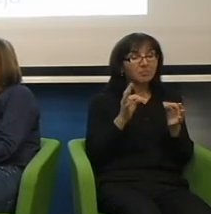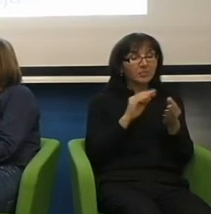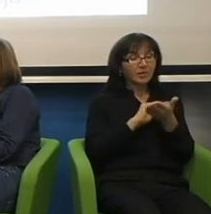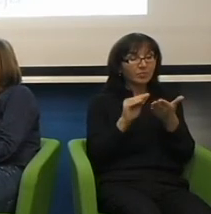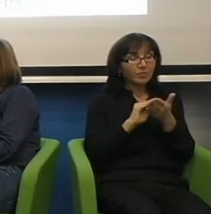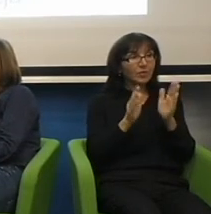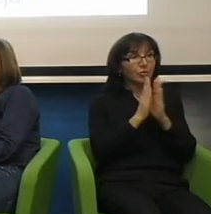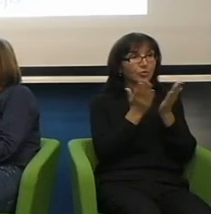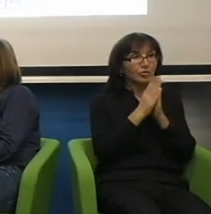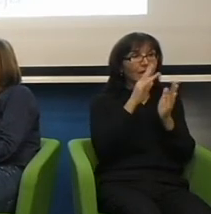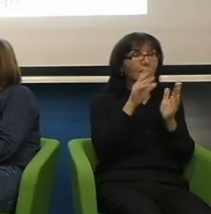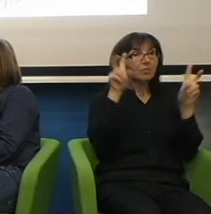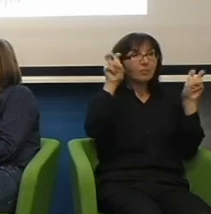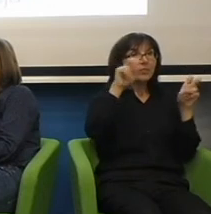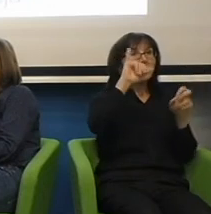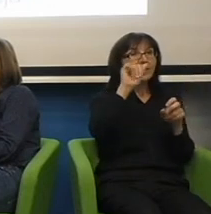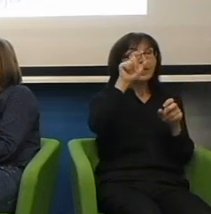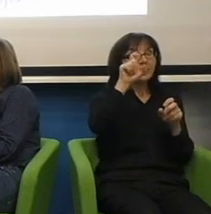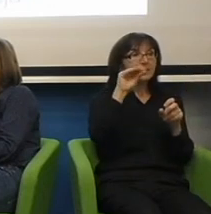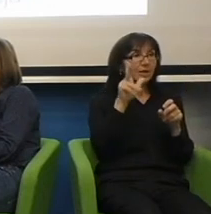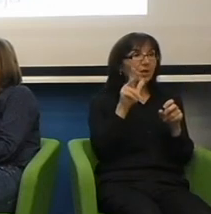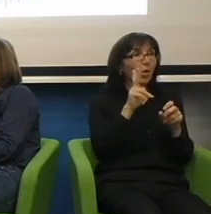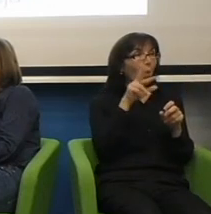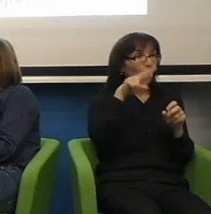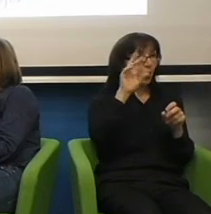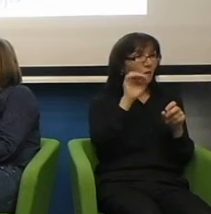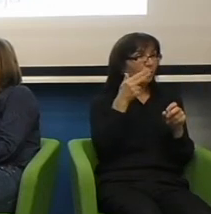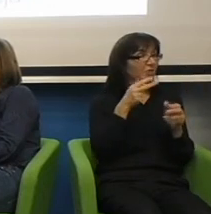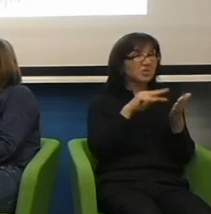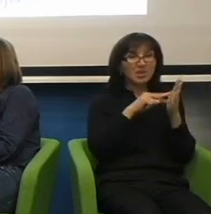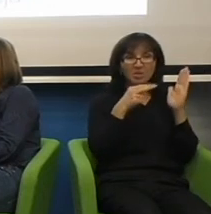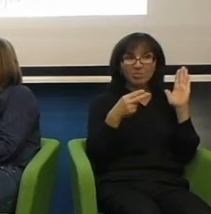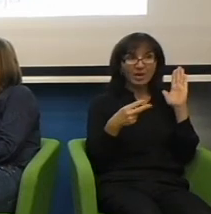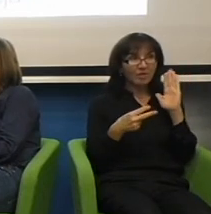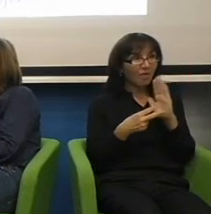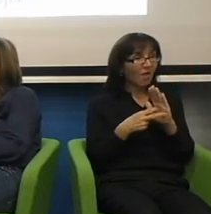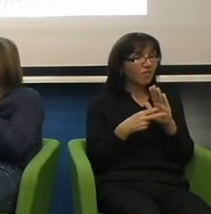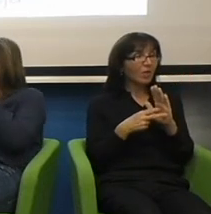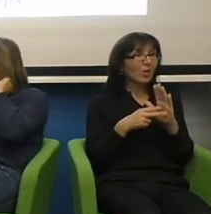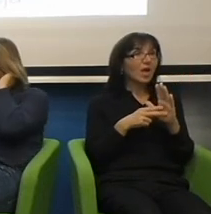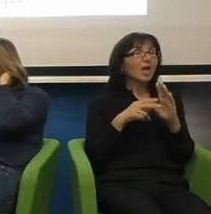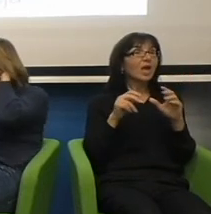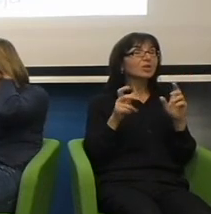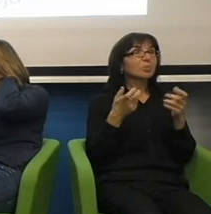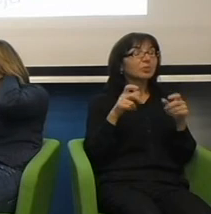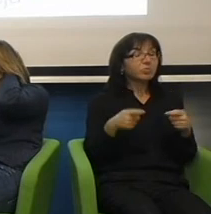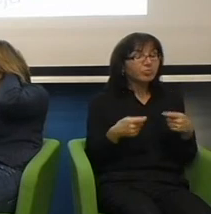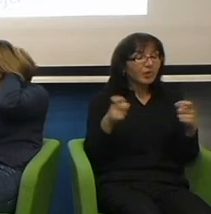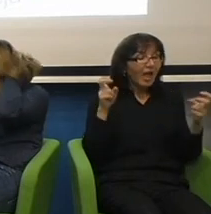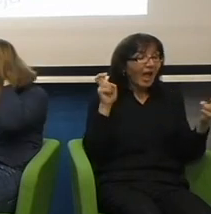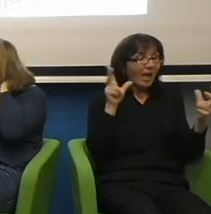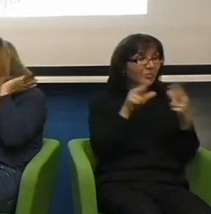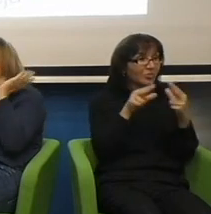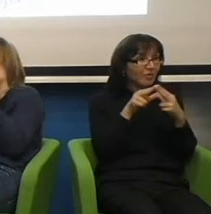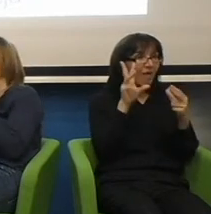Uczywo, Jacek, pojawia się informacja, że Kuroń absolutnie nie planował żadnego puczu antywołęsowskiego, że całej